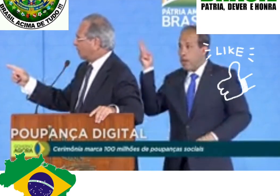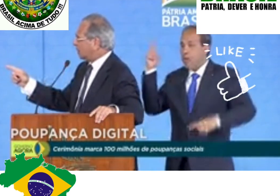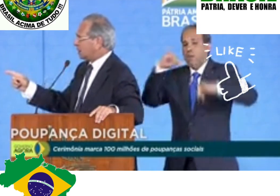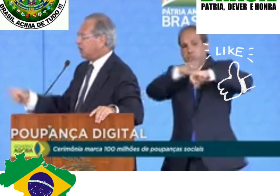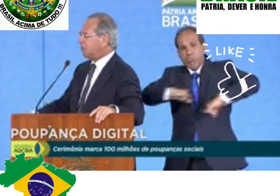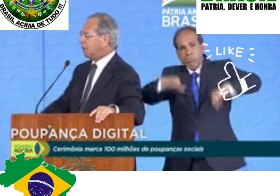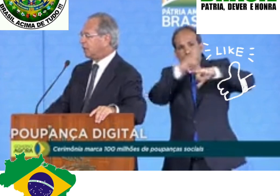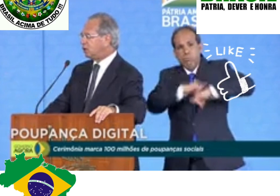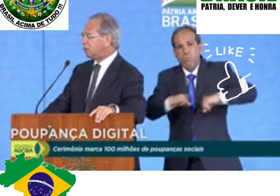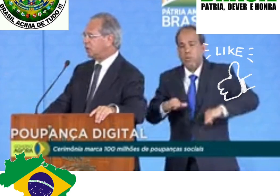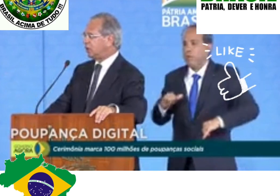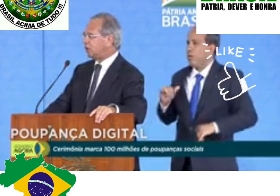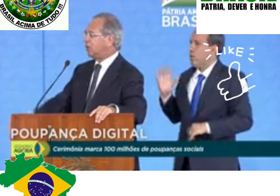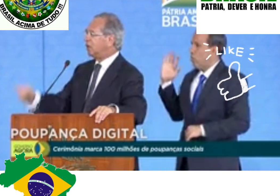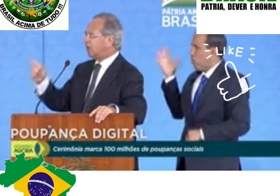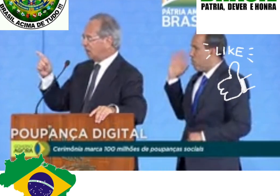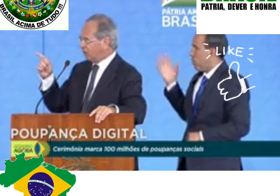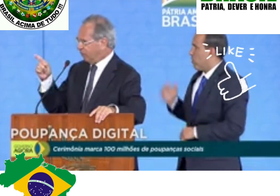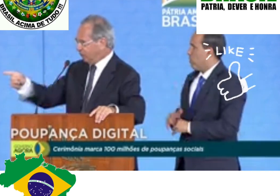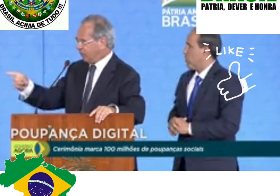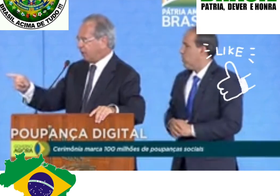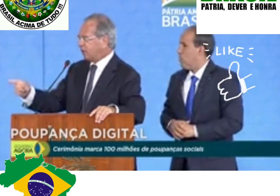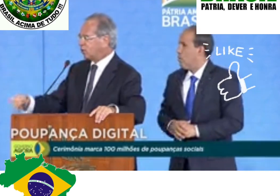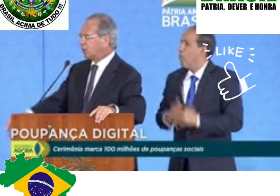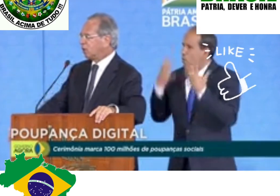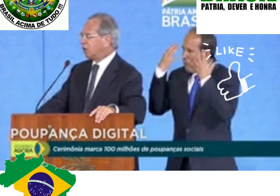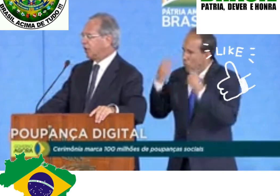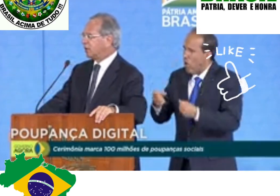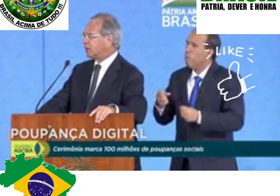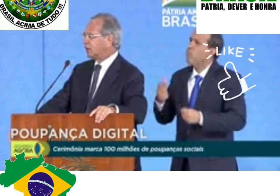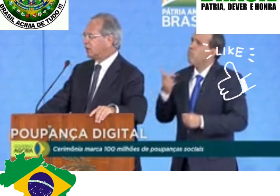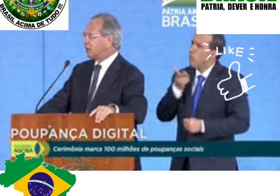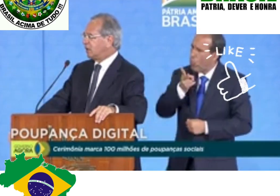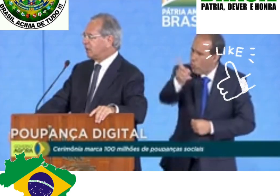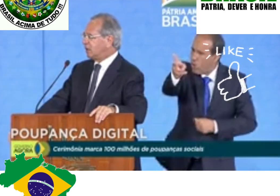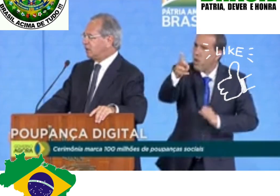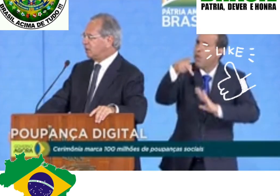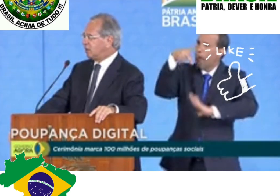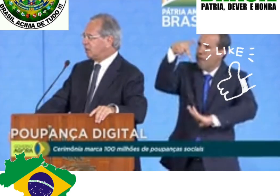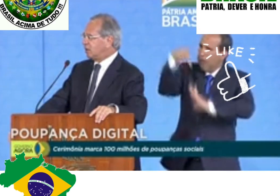sobre o Banco Central Independente. O presidente, vamos em frente com esse projeto.